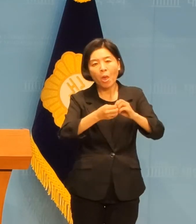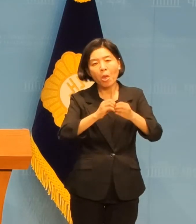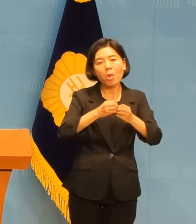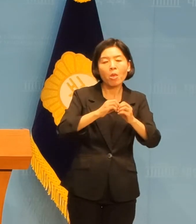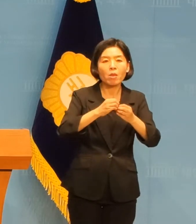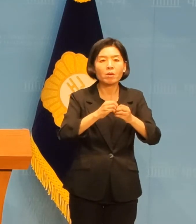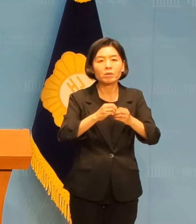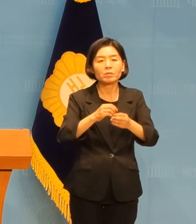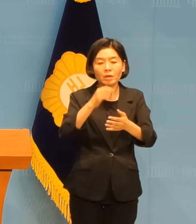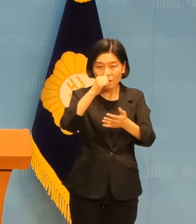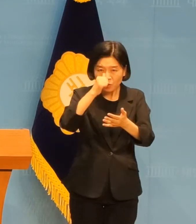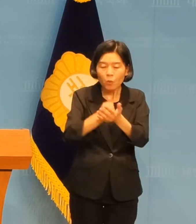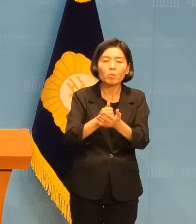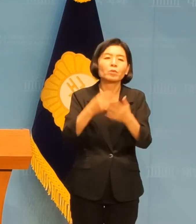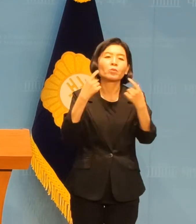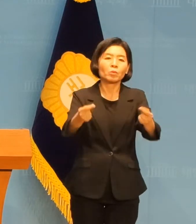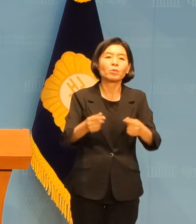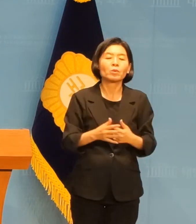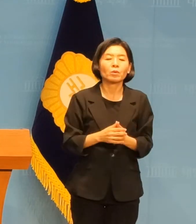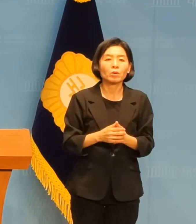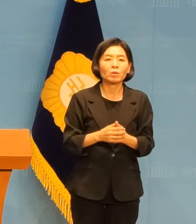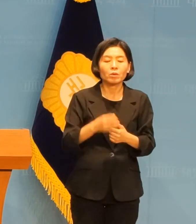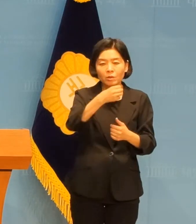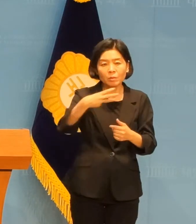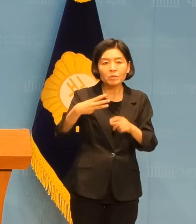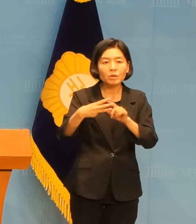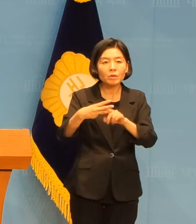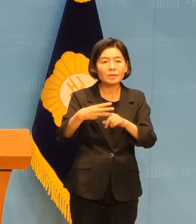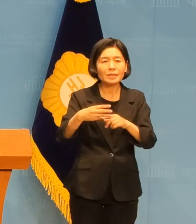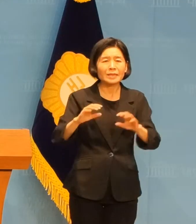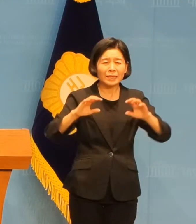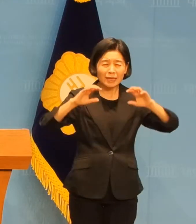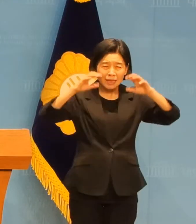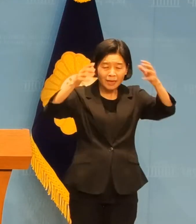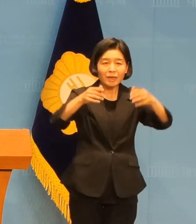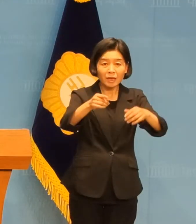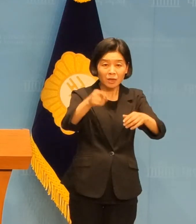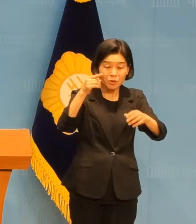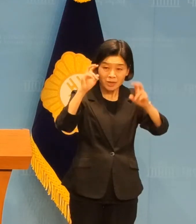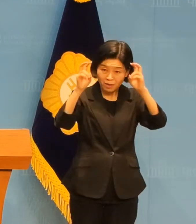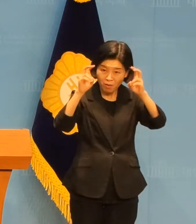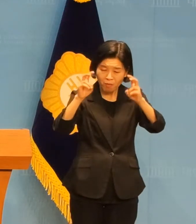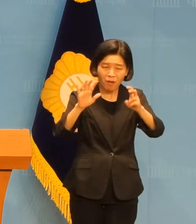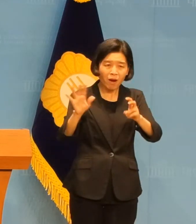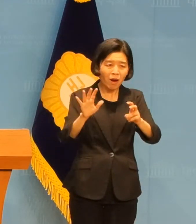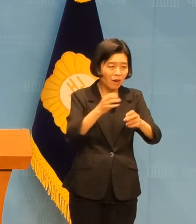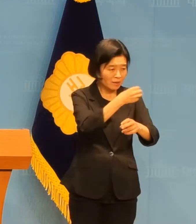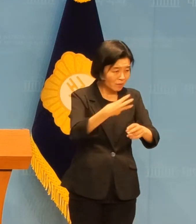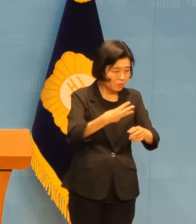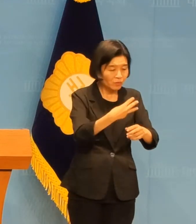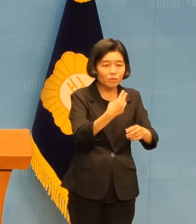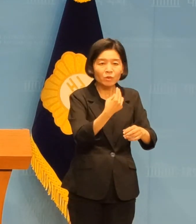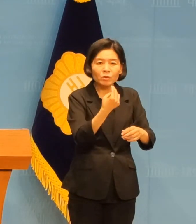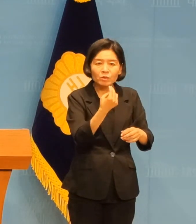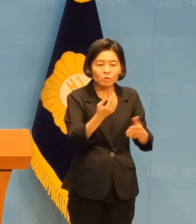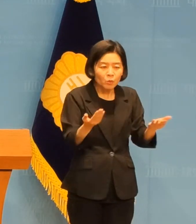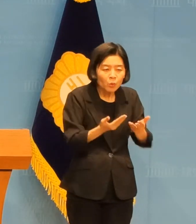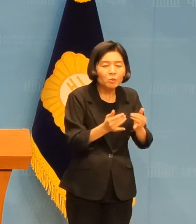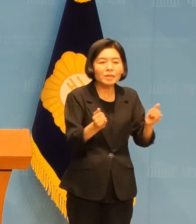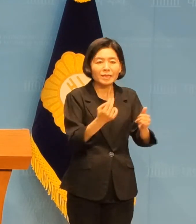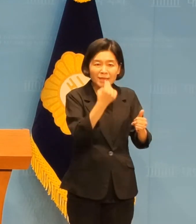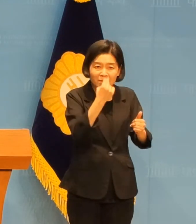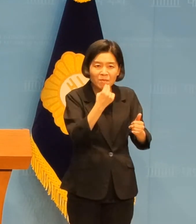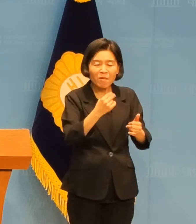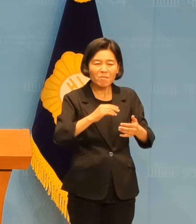다름없는 범죄입니다. 삼성은 세계 초일류 기업이 아니라 삼성의 노동자의